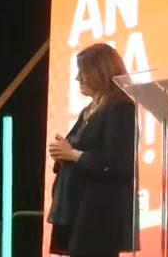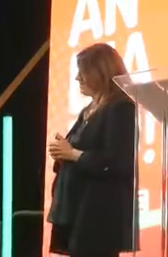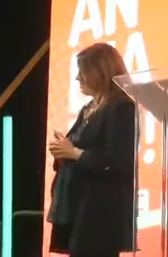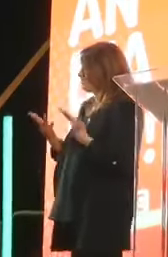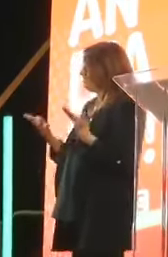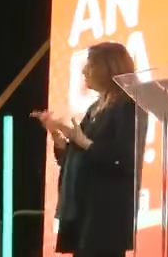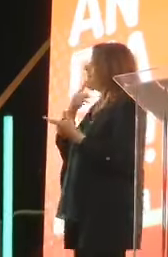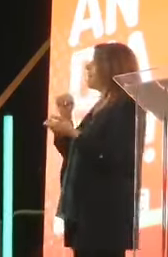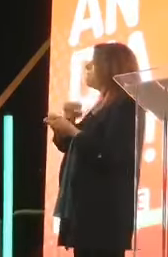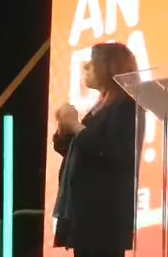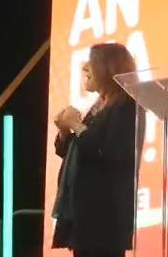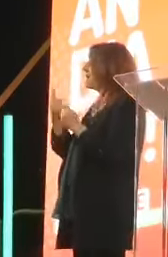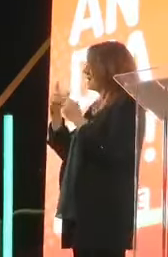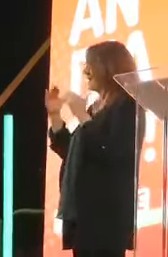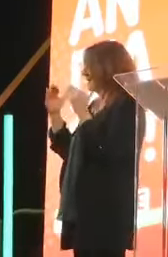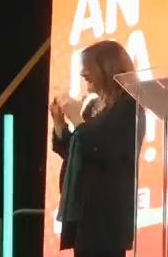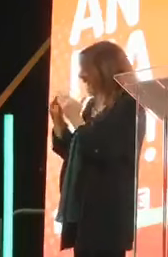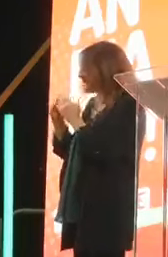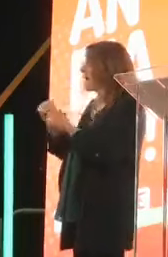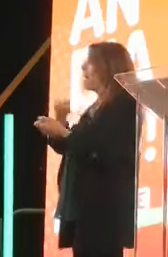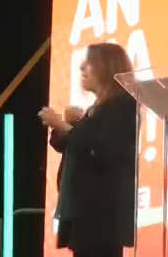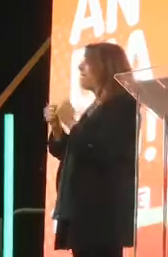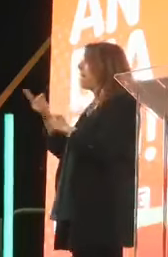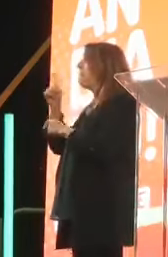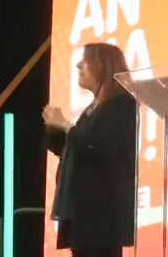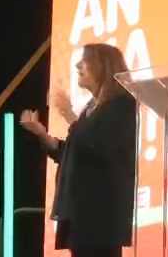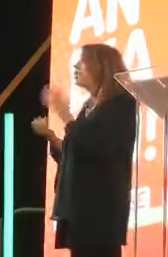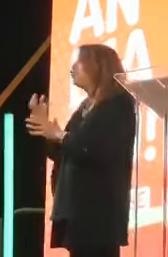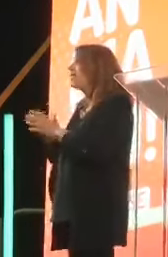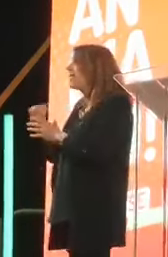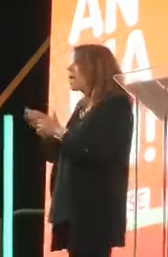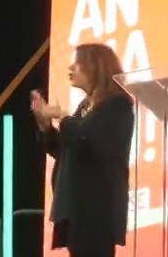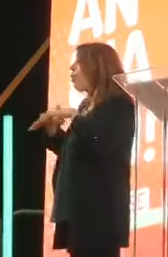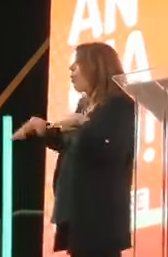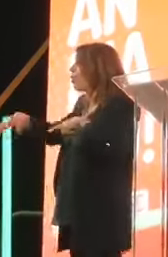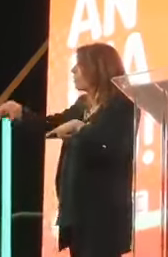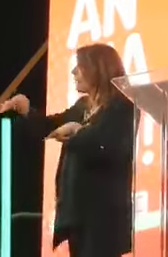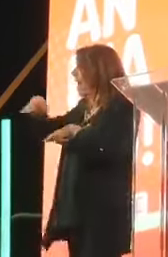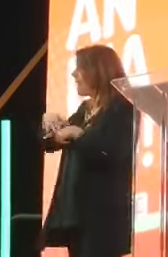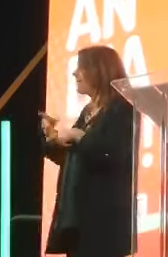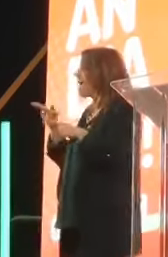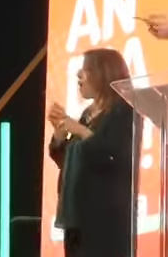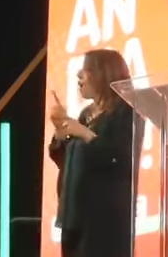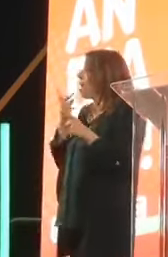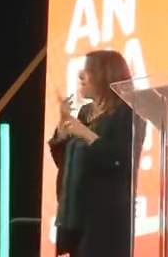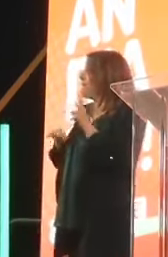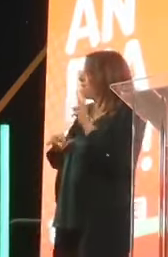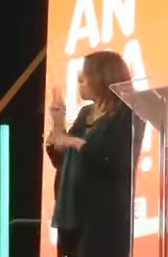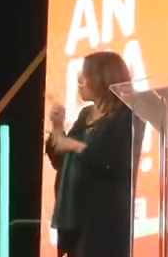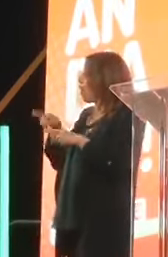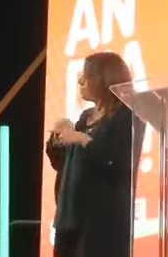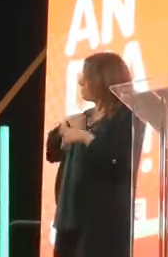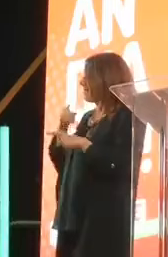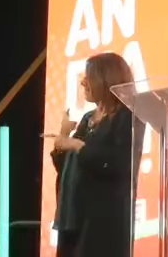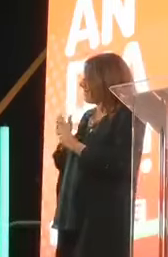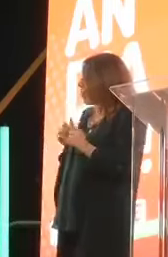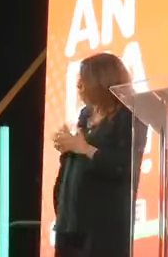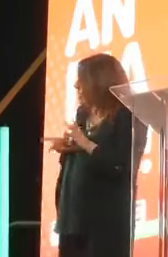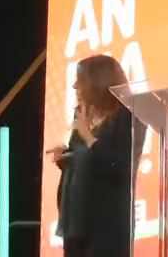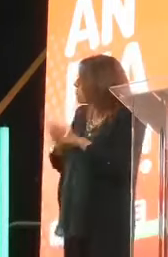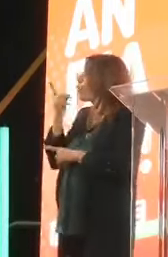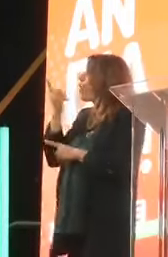La battaglia sulla casa, la battaglia sulla rigenerazione urbana, che passa da più coraggio, che dobbiamo avere anche noi